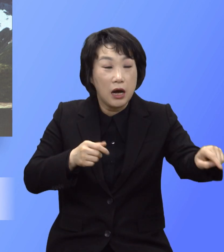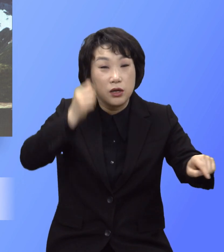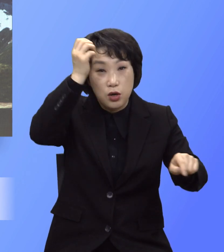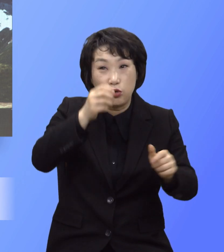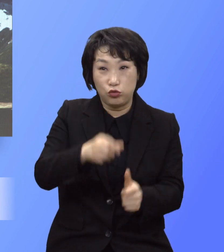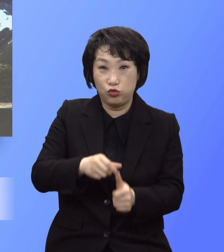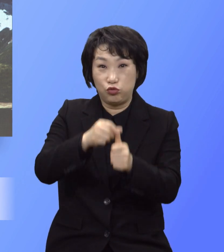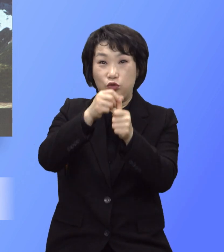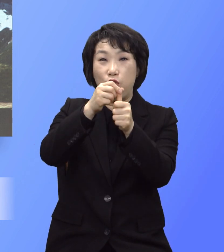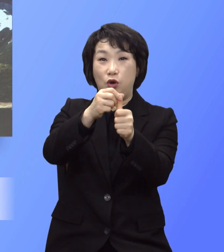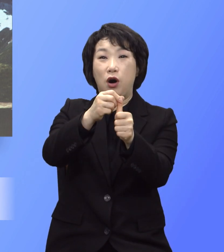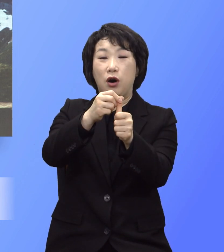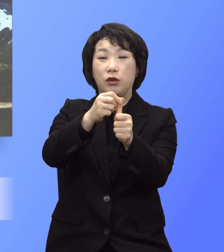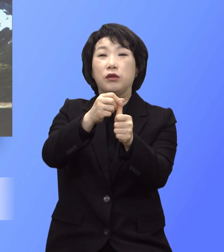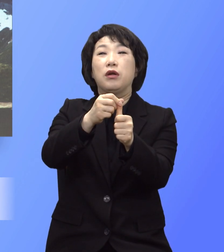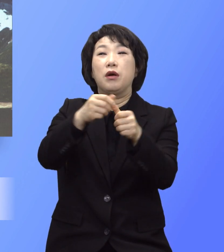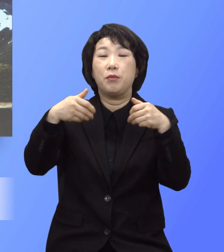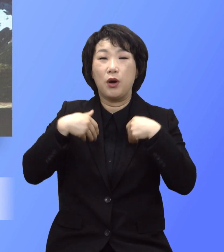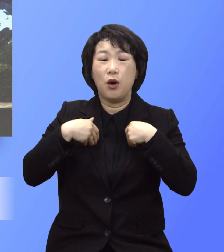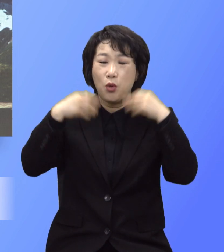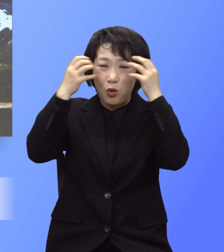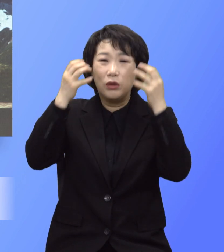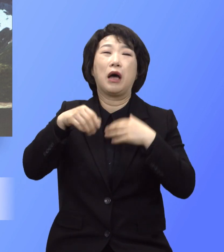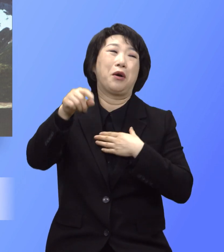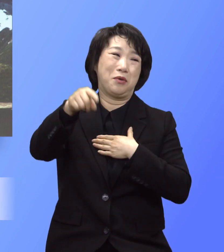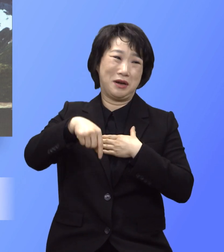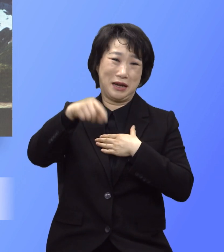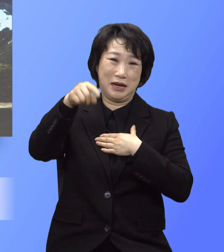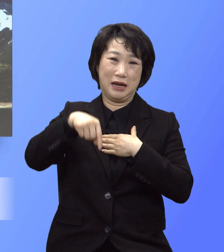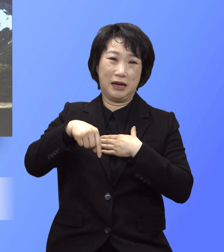데 따르는 고난이 있어야 된다는 거지.